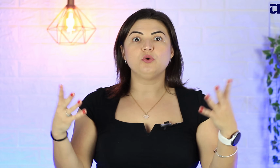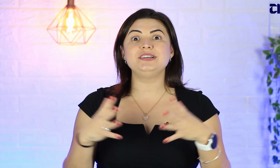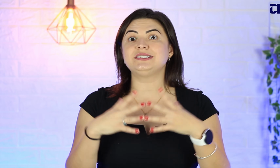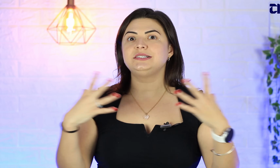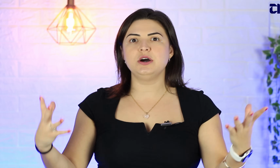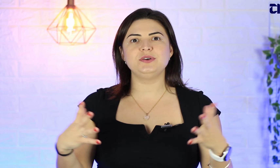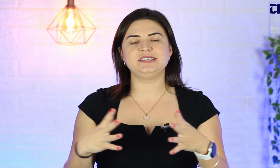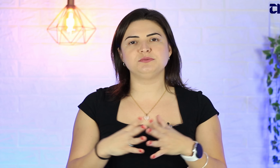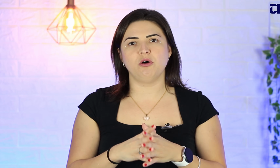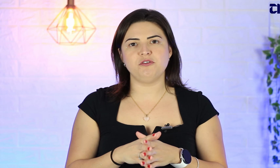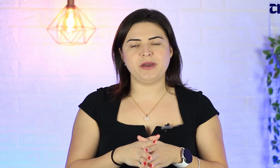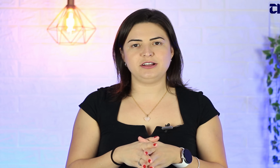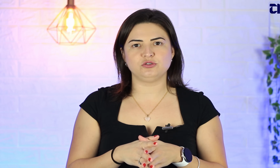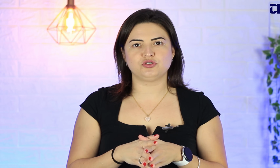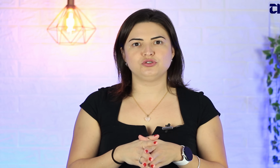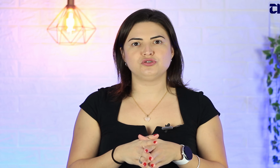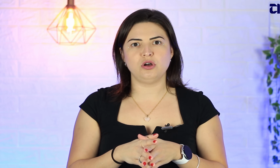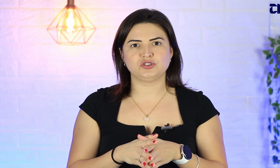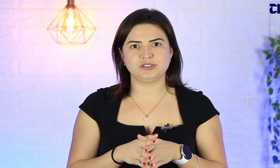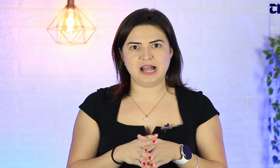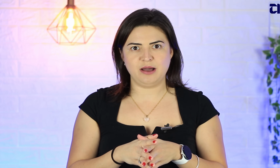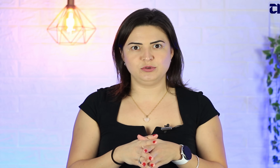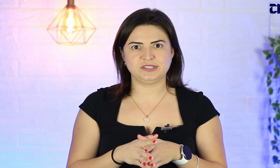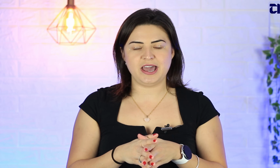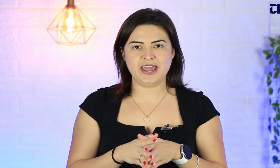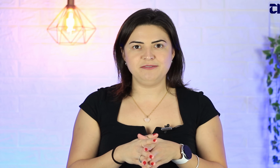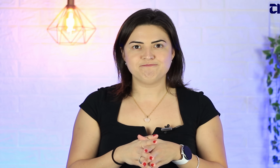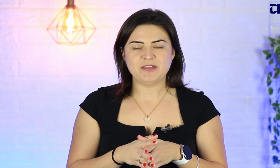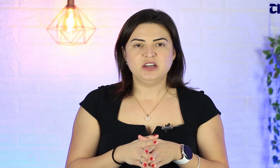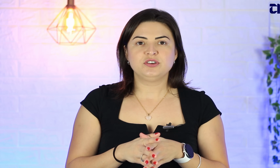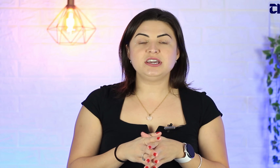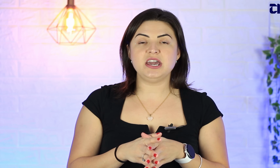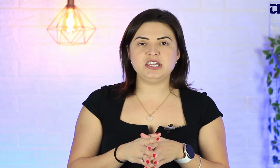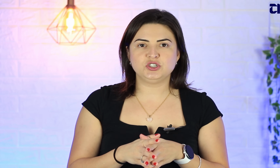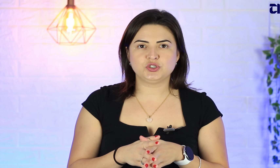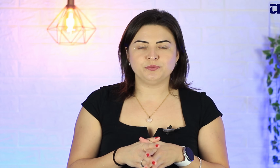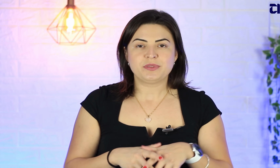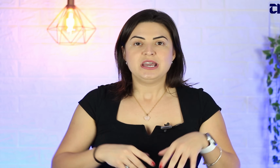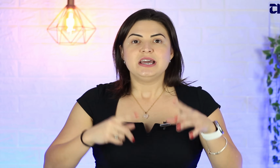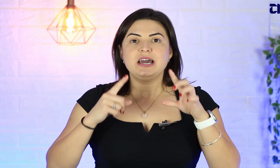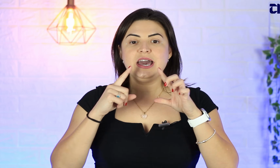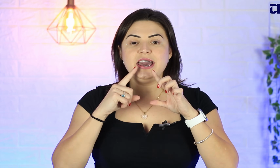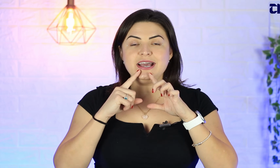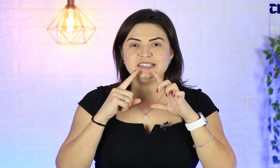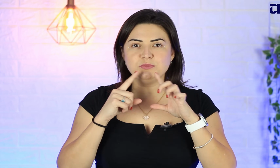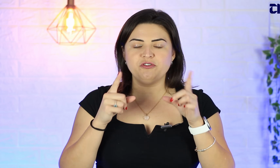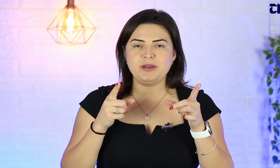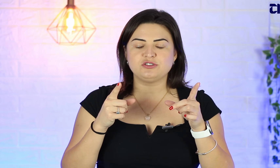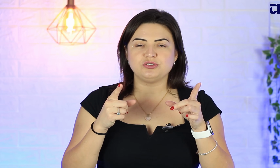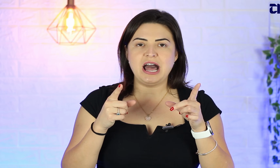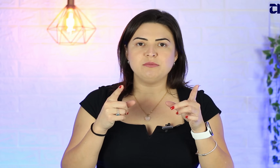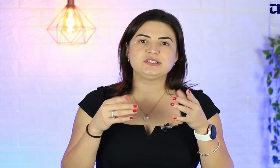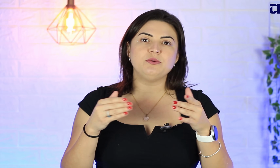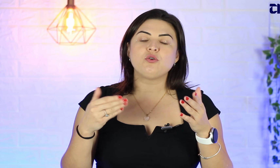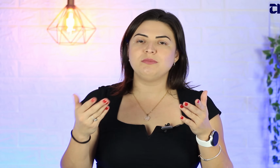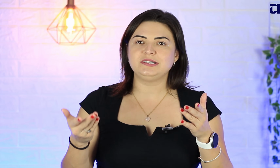são, o que são esses movimentos dos nossos lábios, hein? O que que é isso? Esses movimentos do lábio são algumas